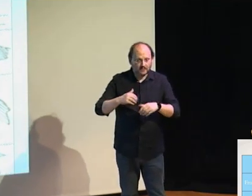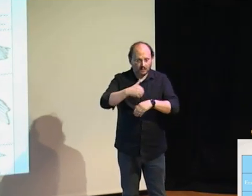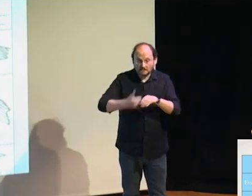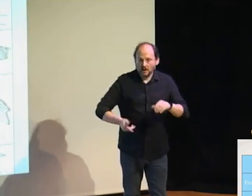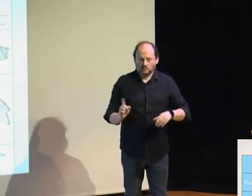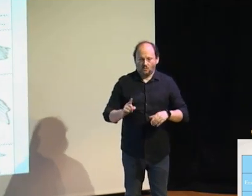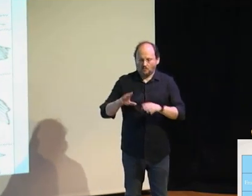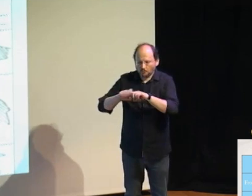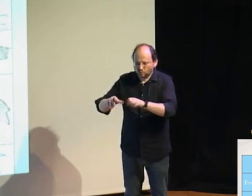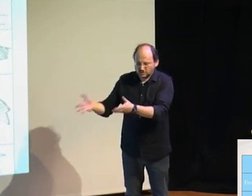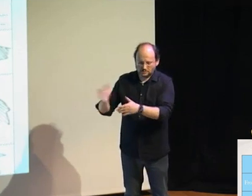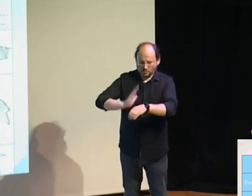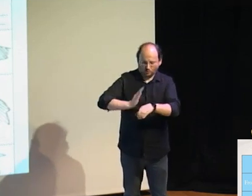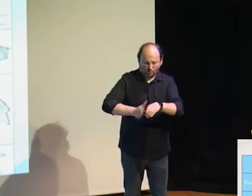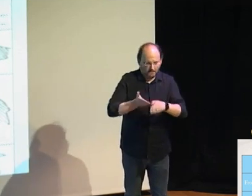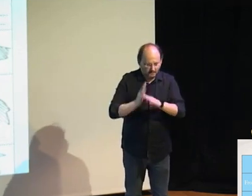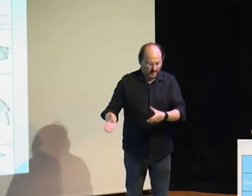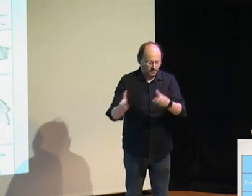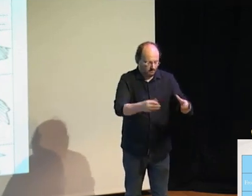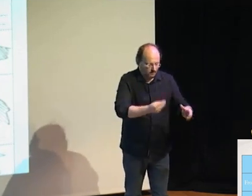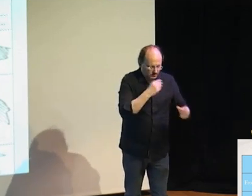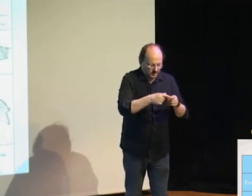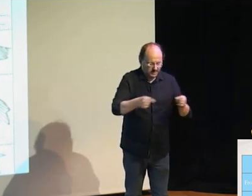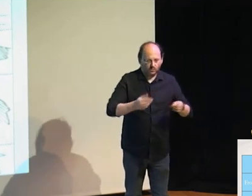Parce que les moines, eux,